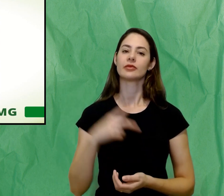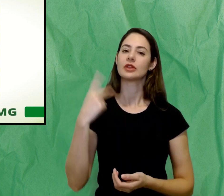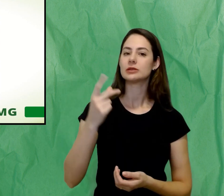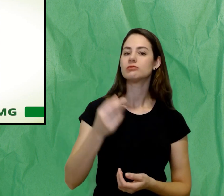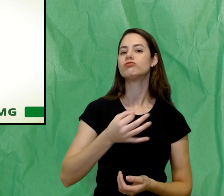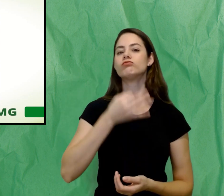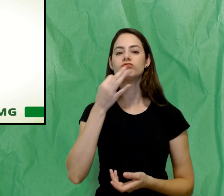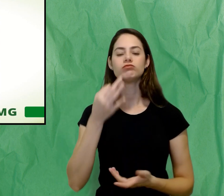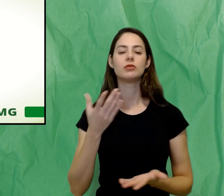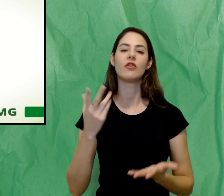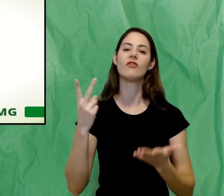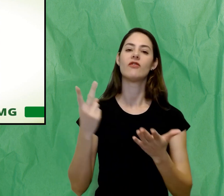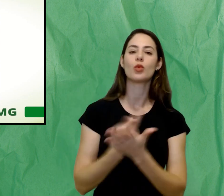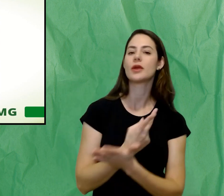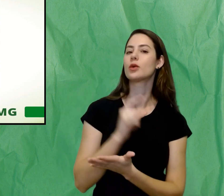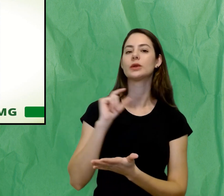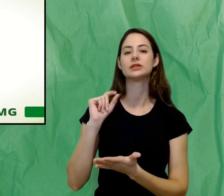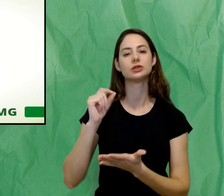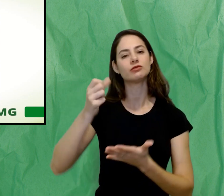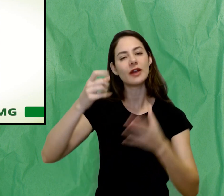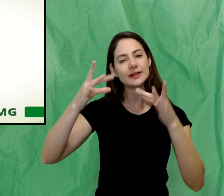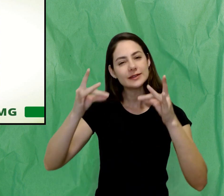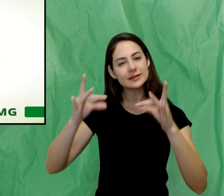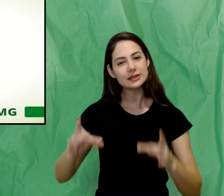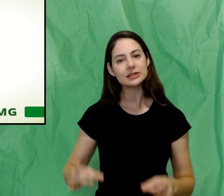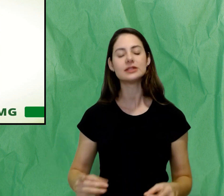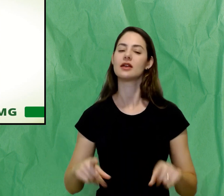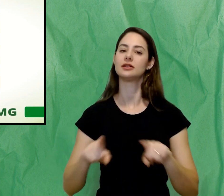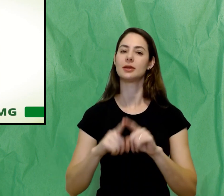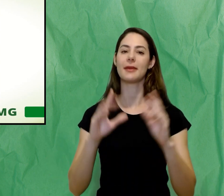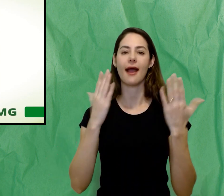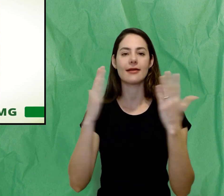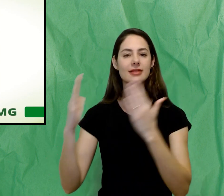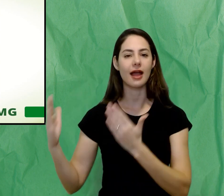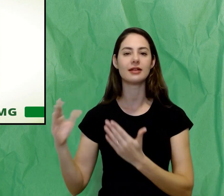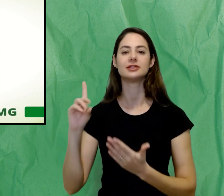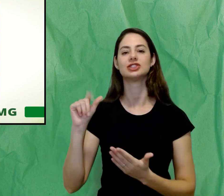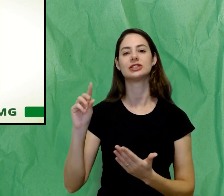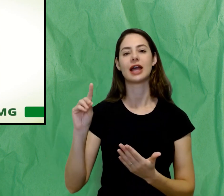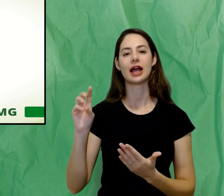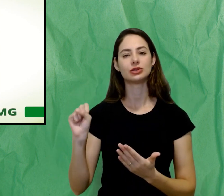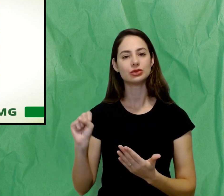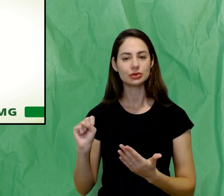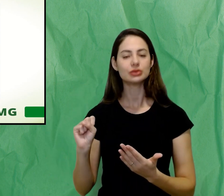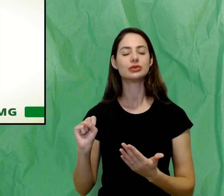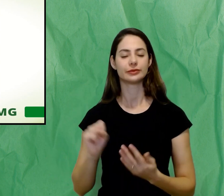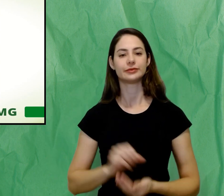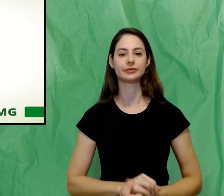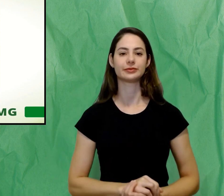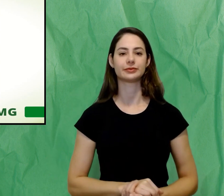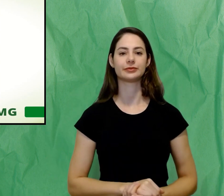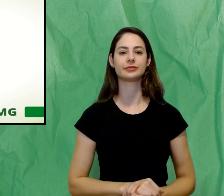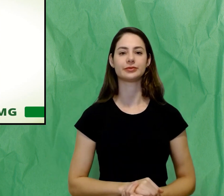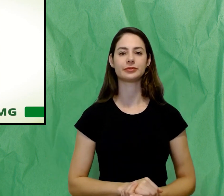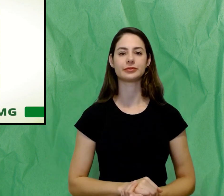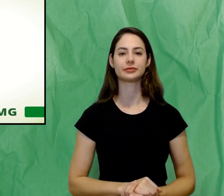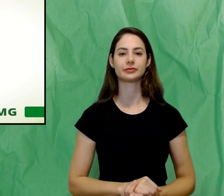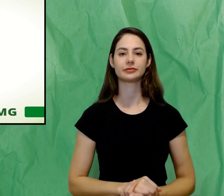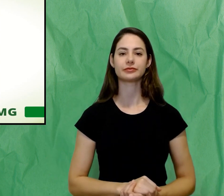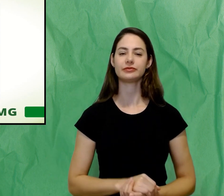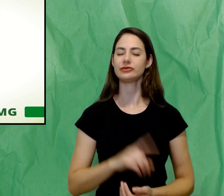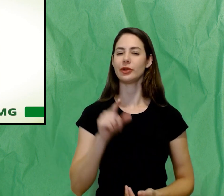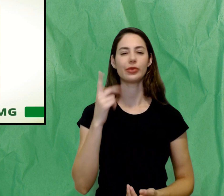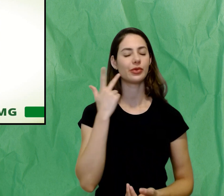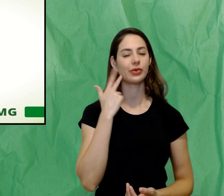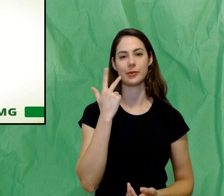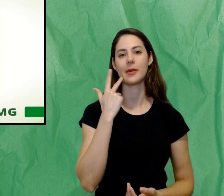apresentados, na descrição dos elementos e na análise dos dados da pesquisa, comparação e etc. É